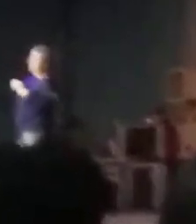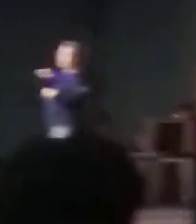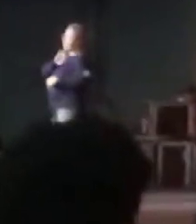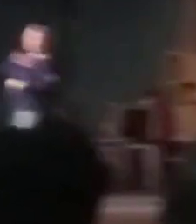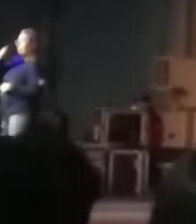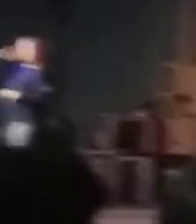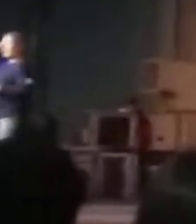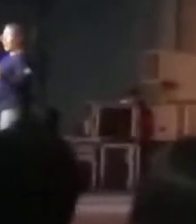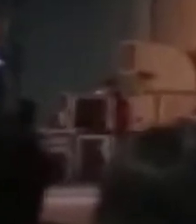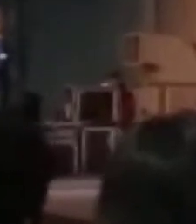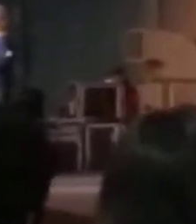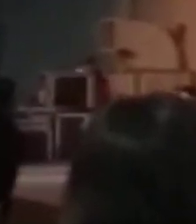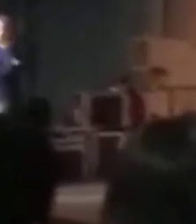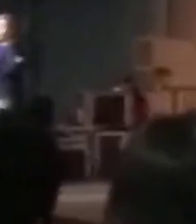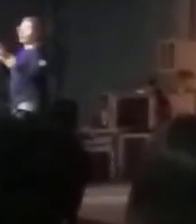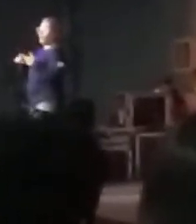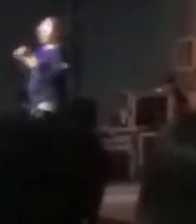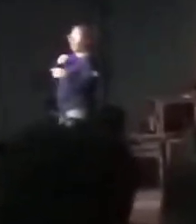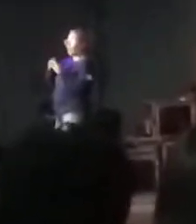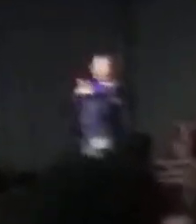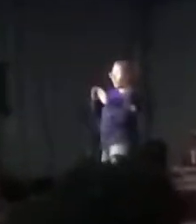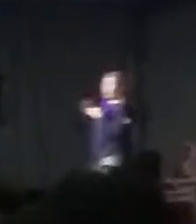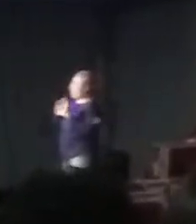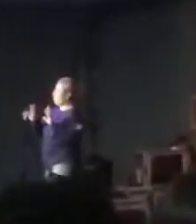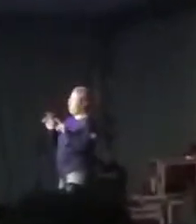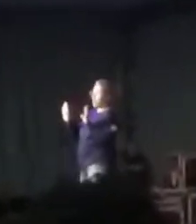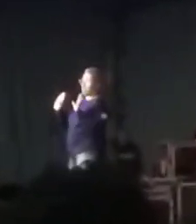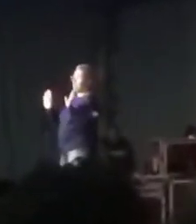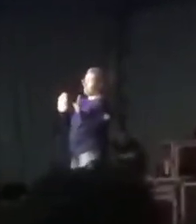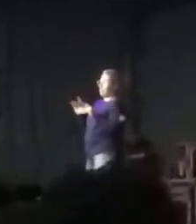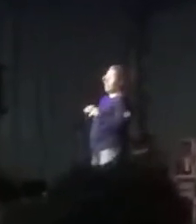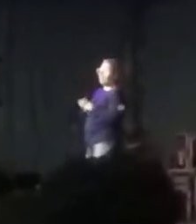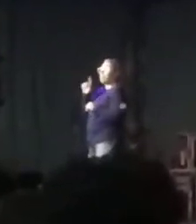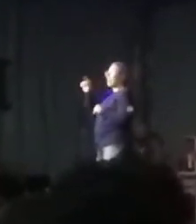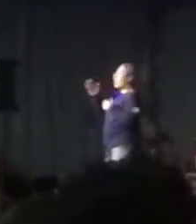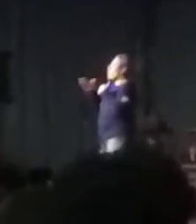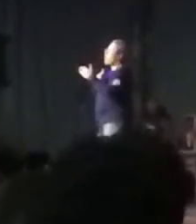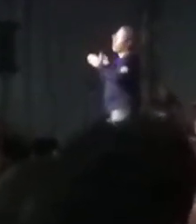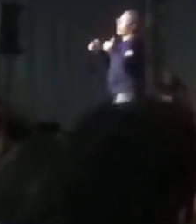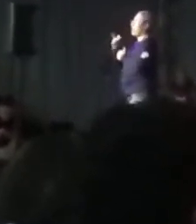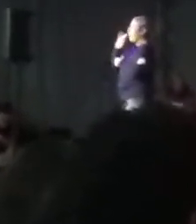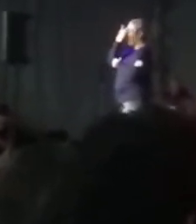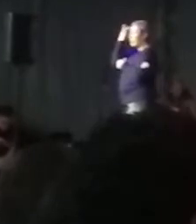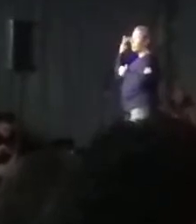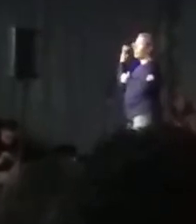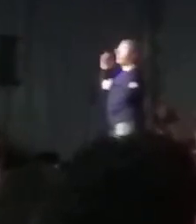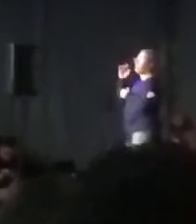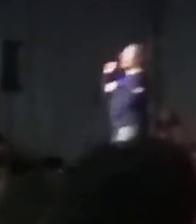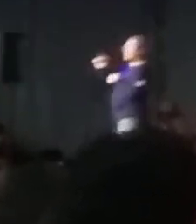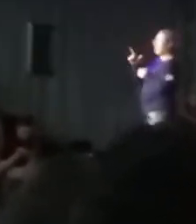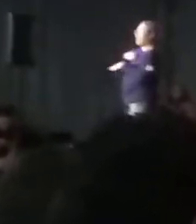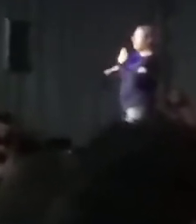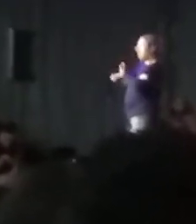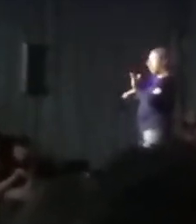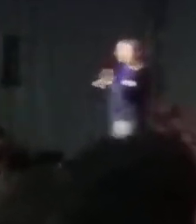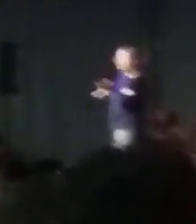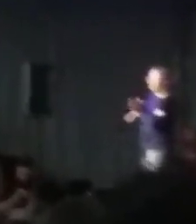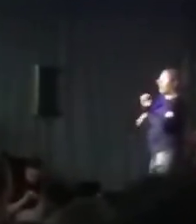militar, uma polícia civil, que você faz concurso, não funciona desse jeito. Qualquer pessoa lá que tenha